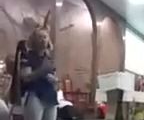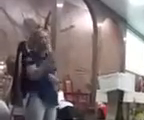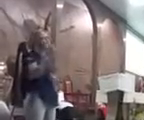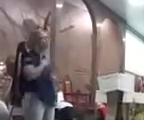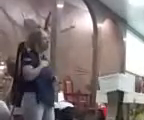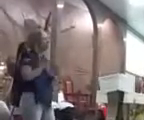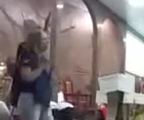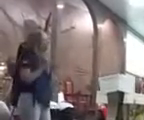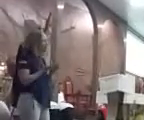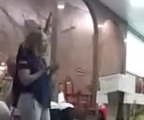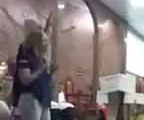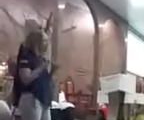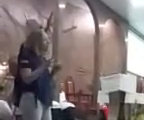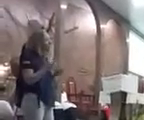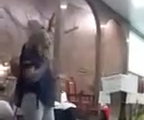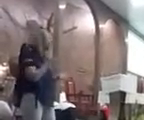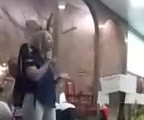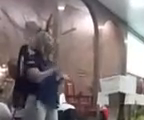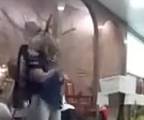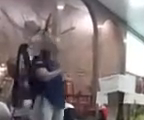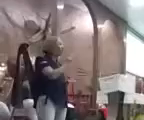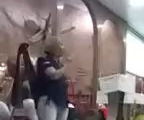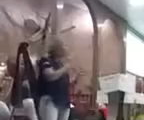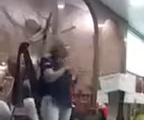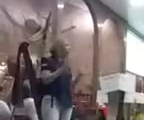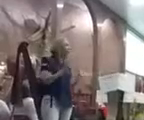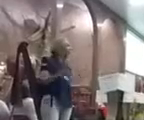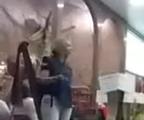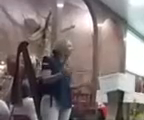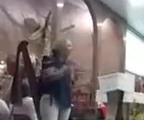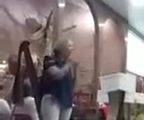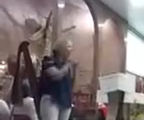Se verdadeiramente não acontecer dentro de nós o perdão,